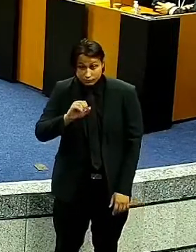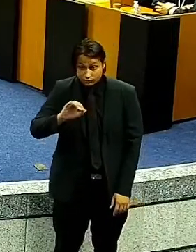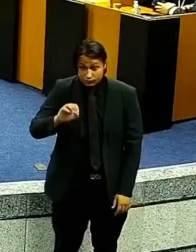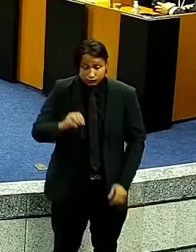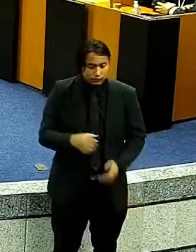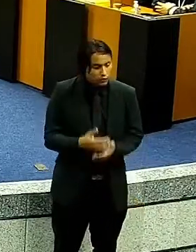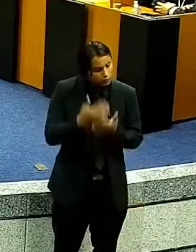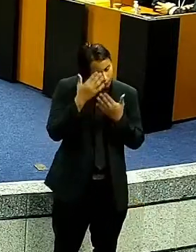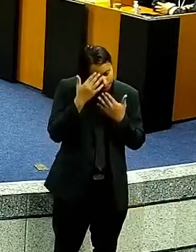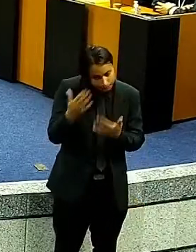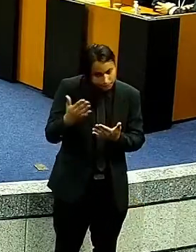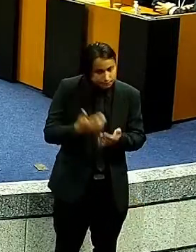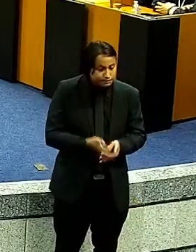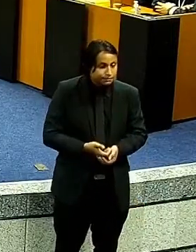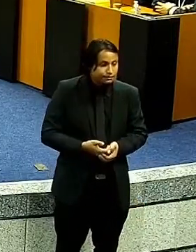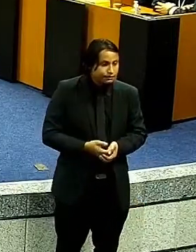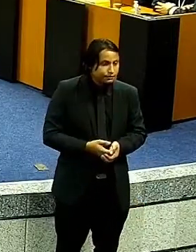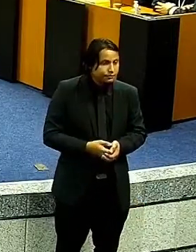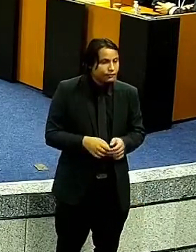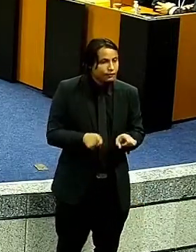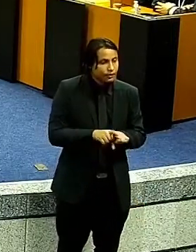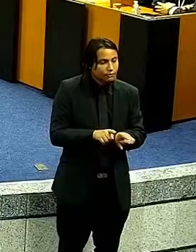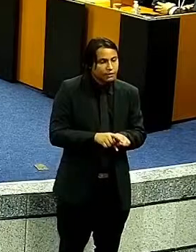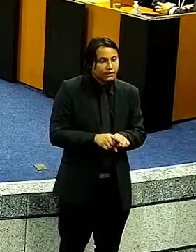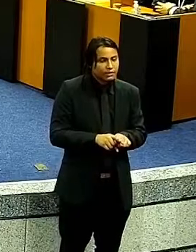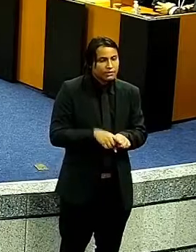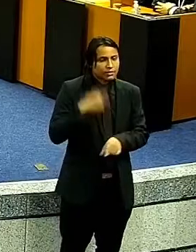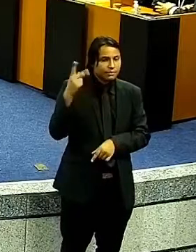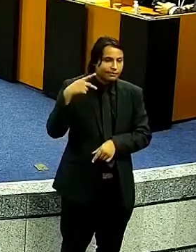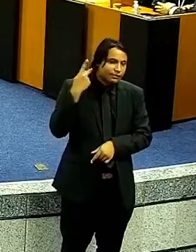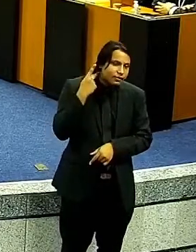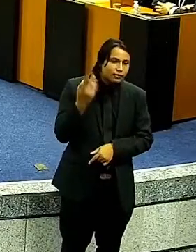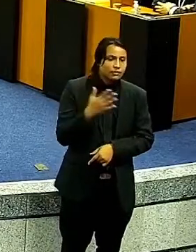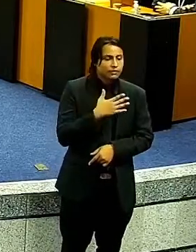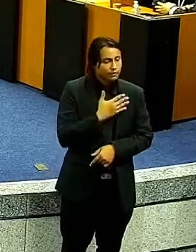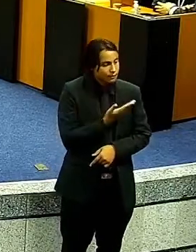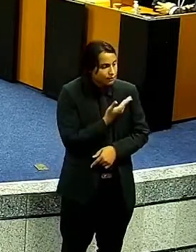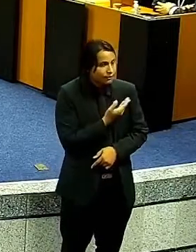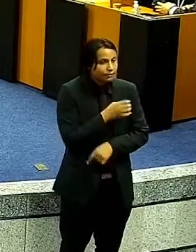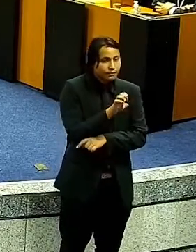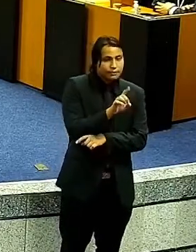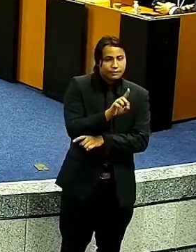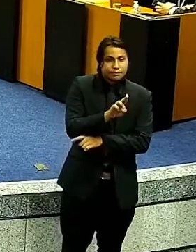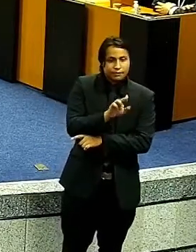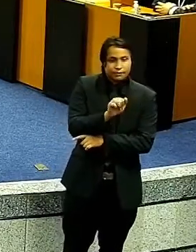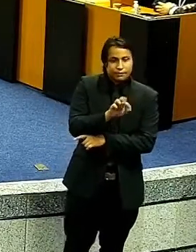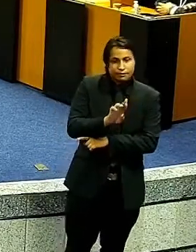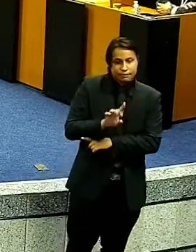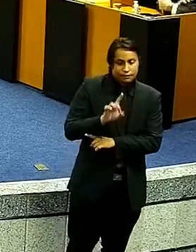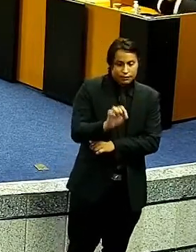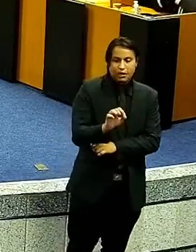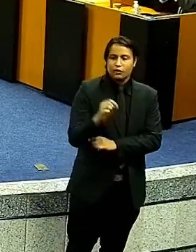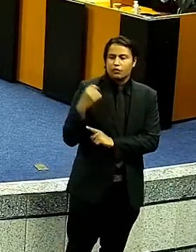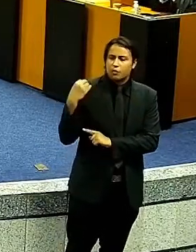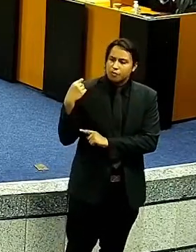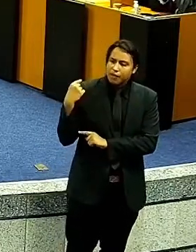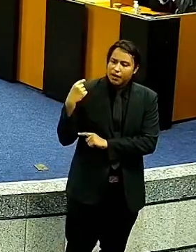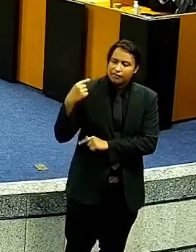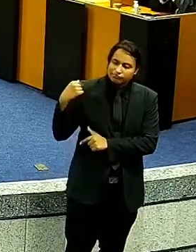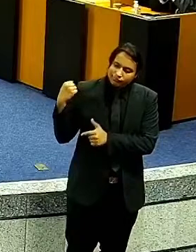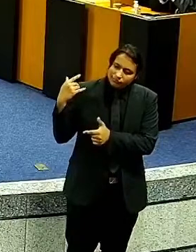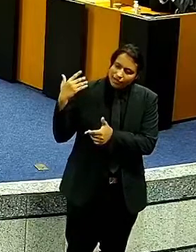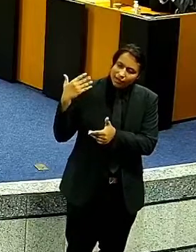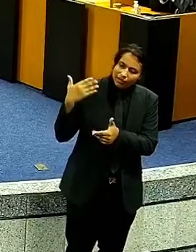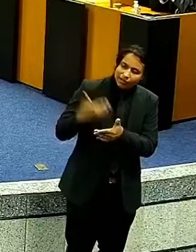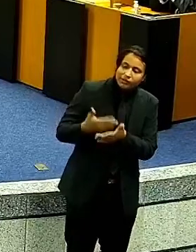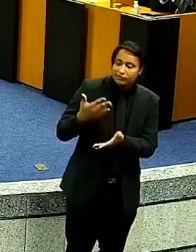obrigado ilustre procurador meu amigo Eduardo de longas datas muito obrigado por